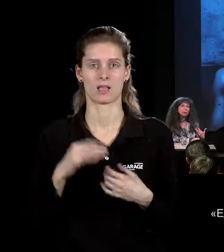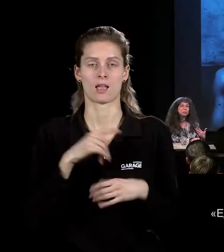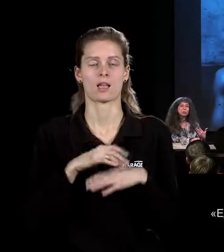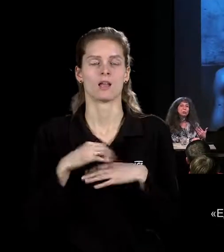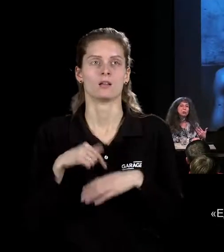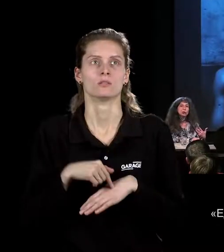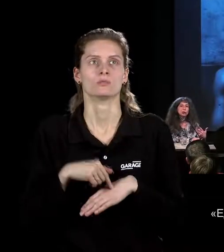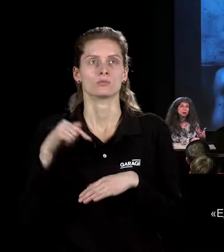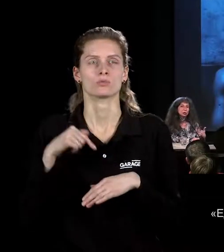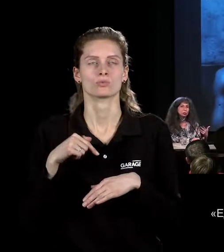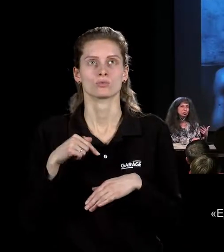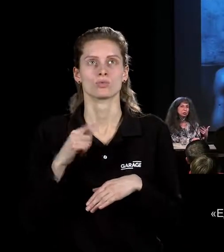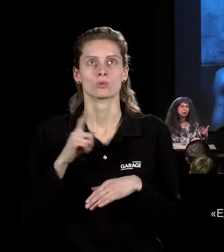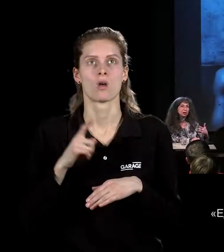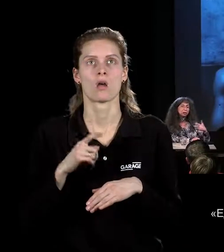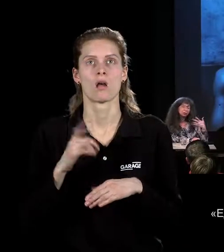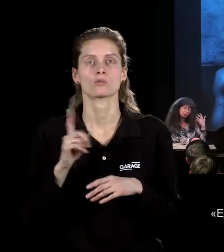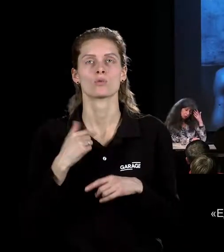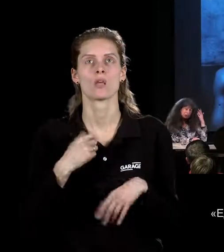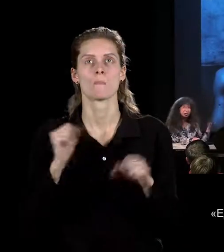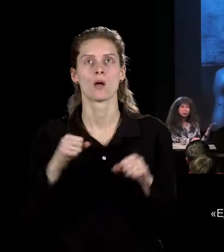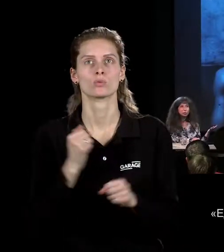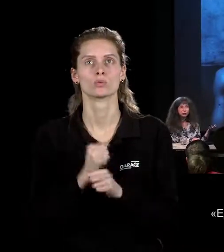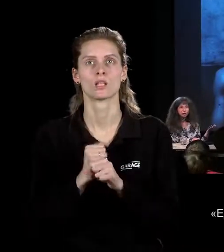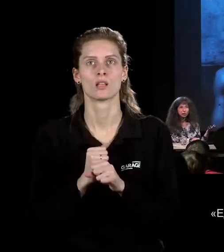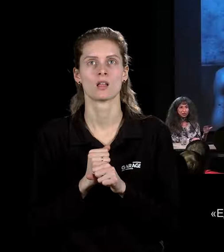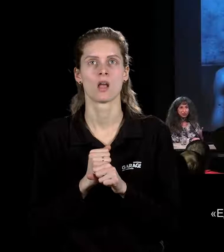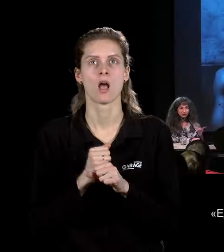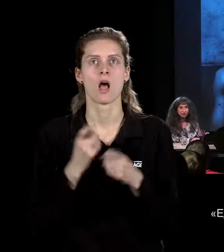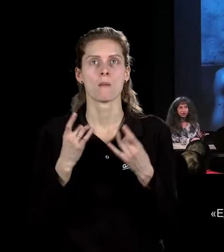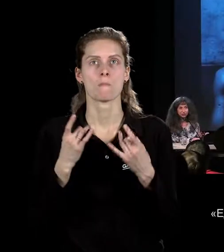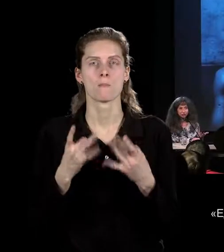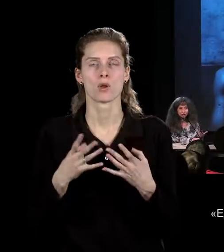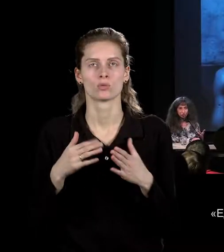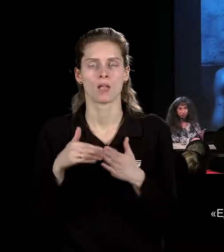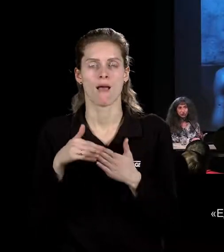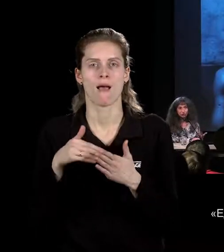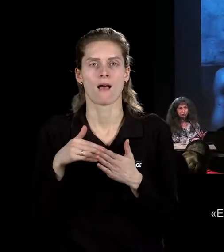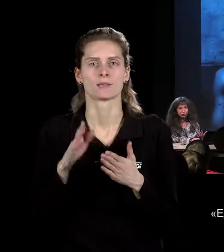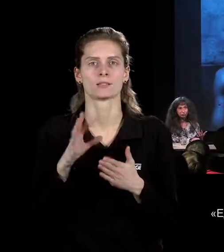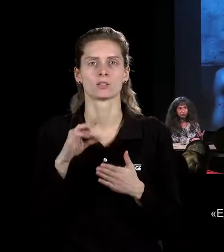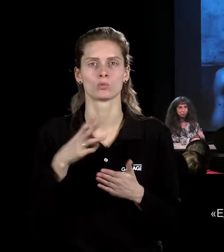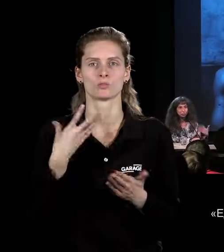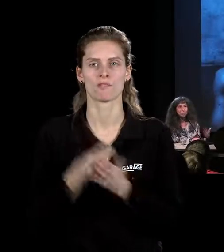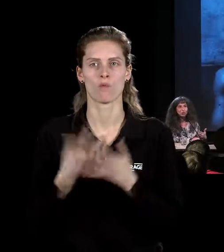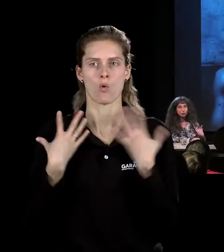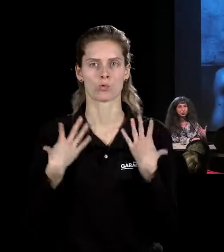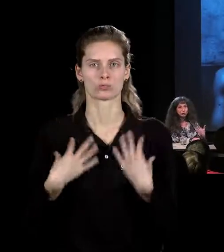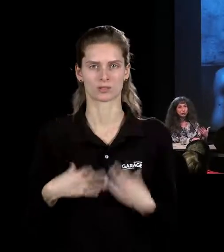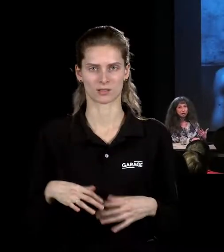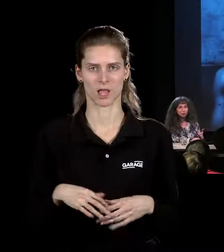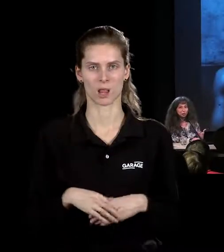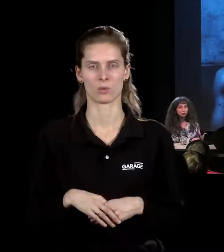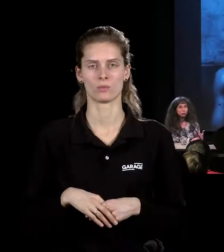описывает, абсолютное ощущение, что единственное, что могу сделать, это покинуть свое тело, это отказаться от него, это перестать его чувствовать. Такой